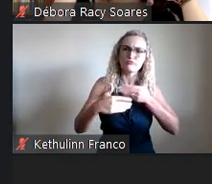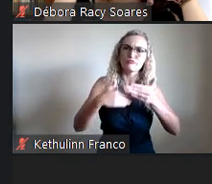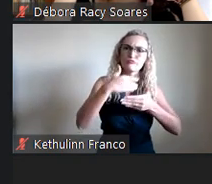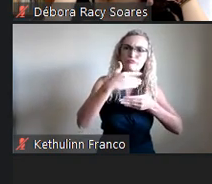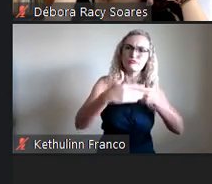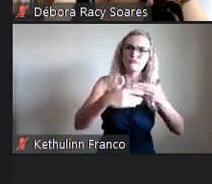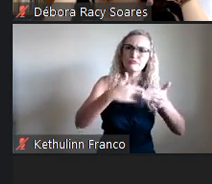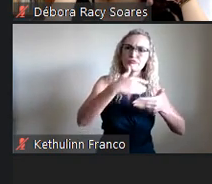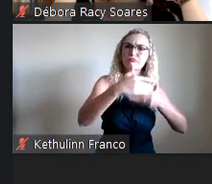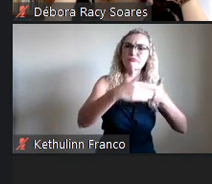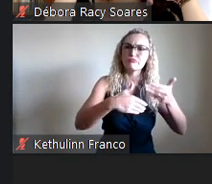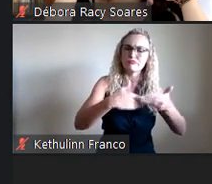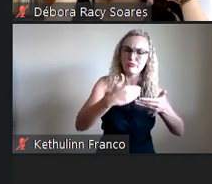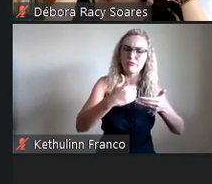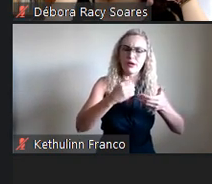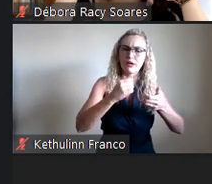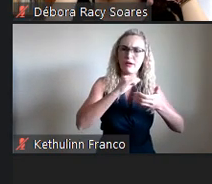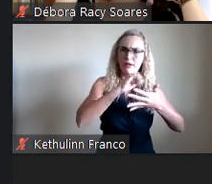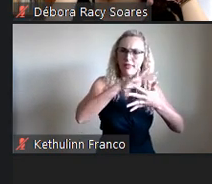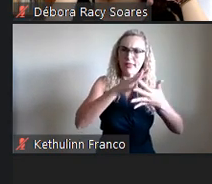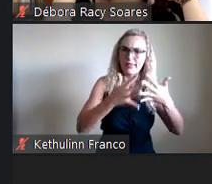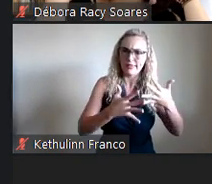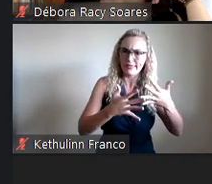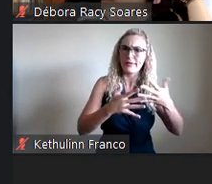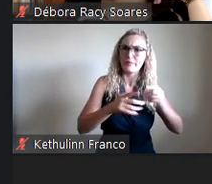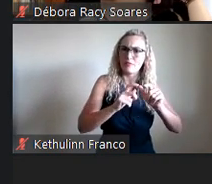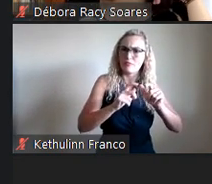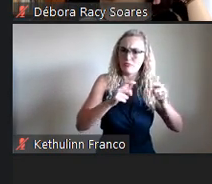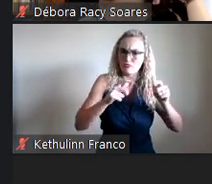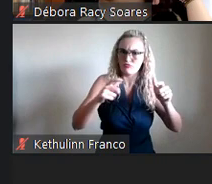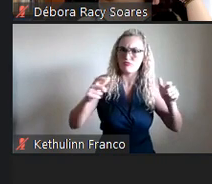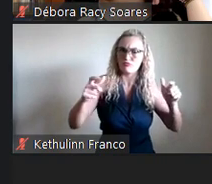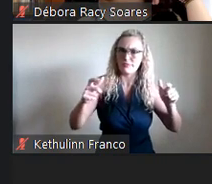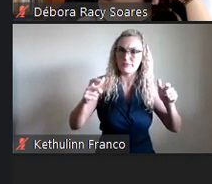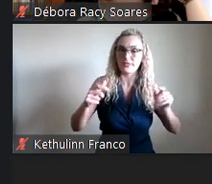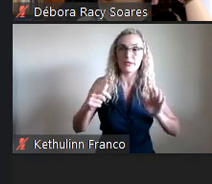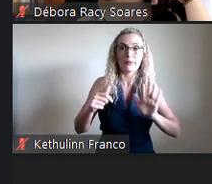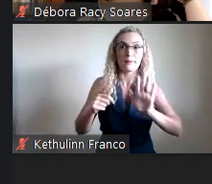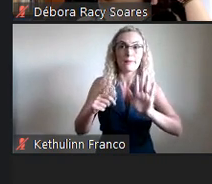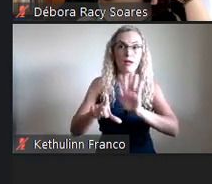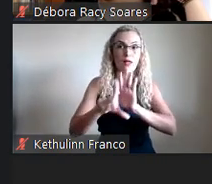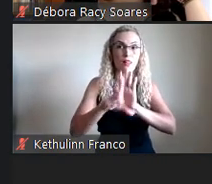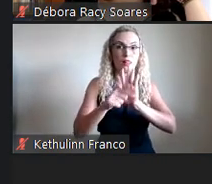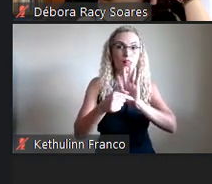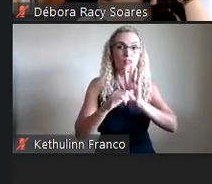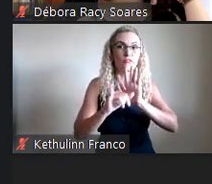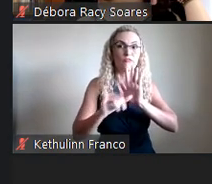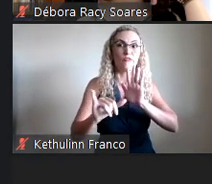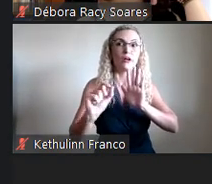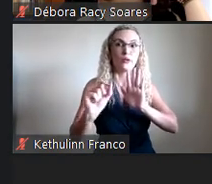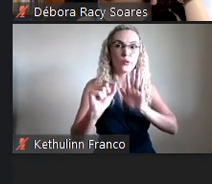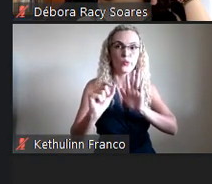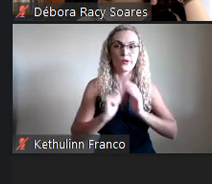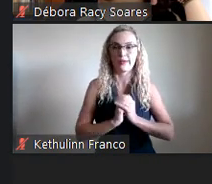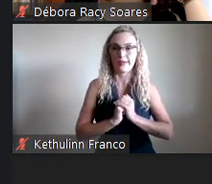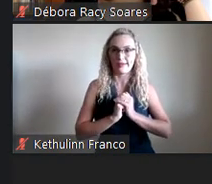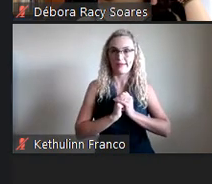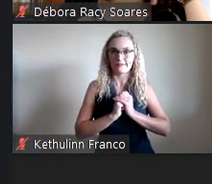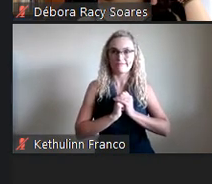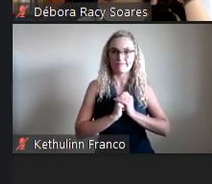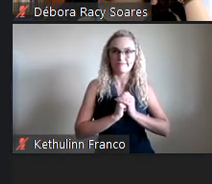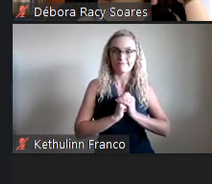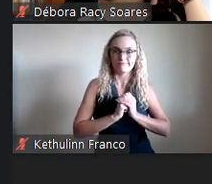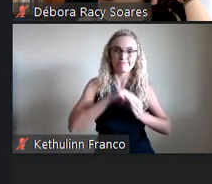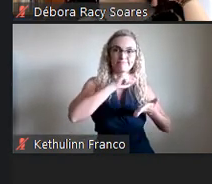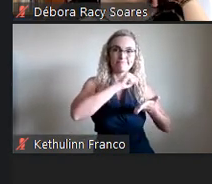portuguesa para o surdo, segundo a legislação, ele tem que aprendê-la na escrita, conforme a legislação